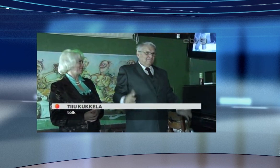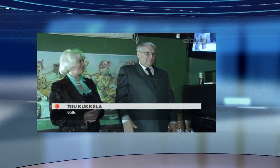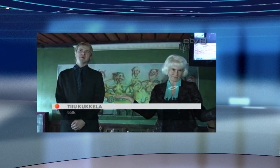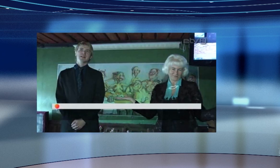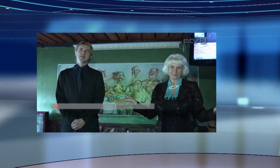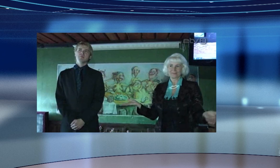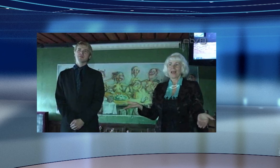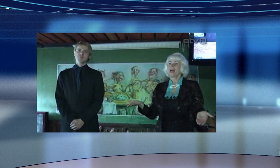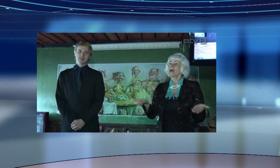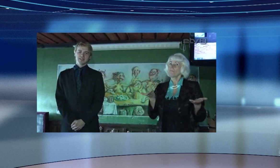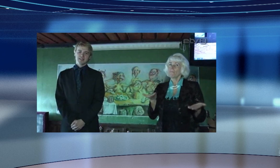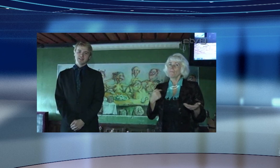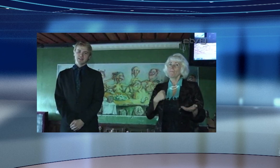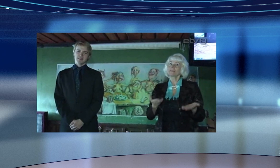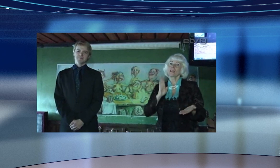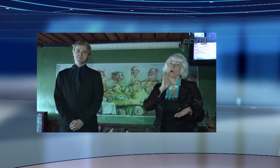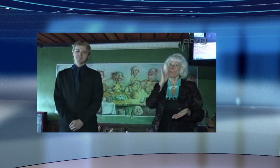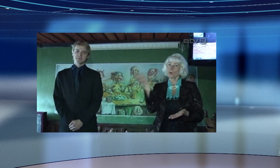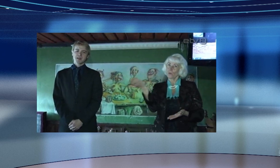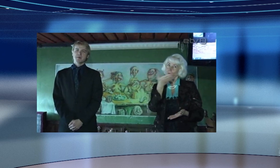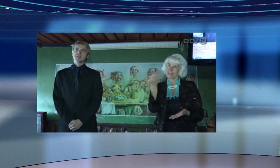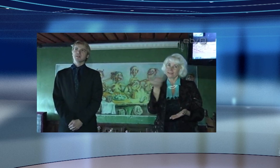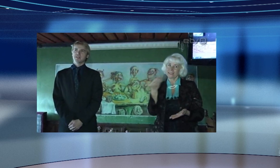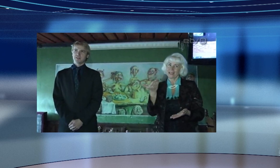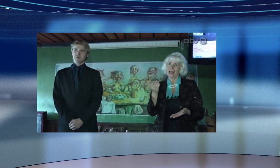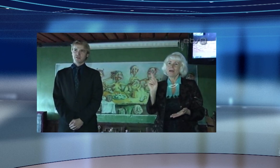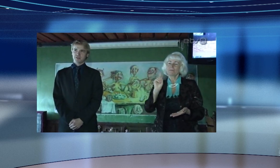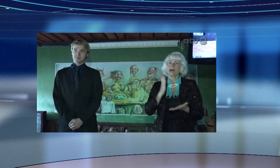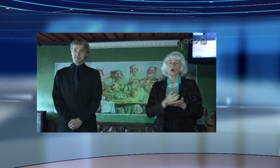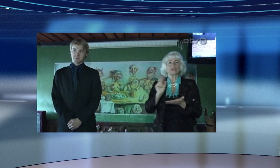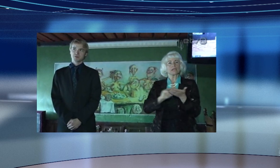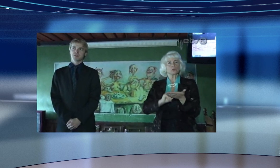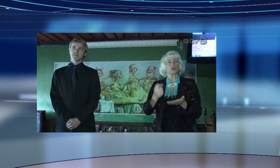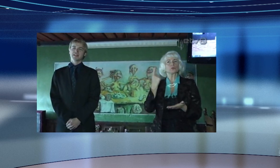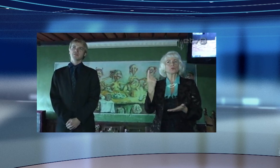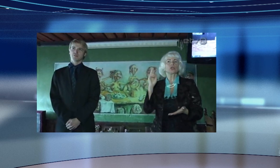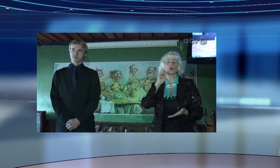Ma täna hommikul lugesin, mida on kirjutanud üks kurt väike tüdruk